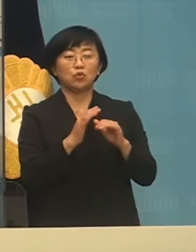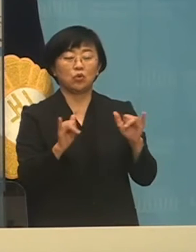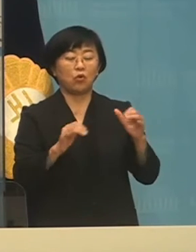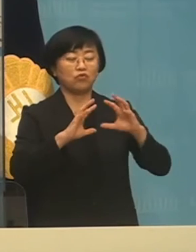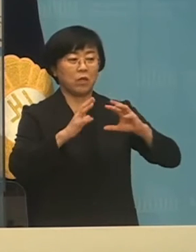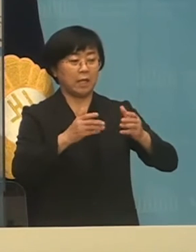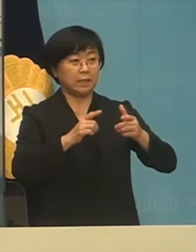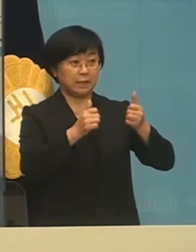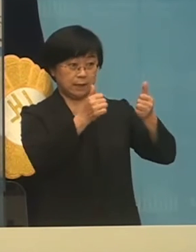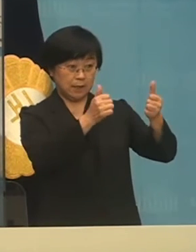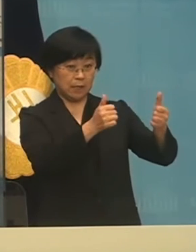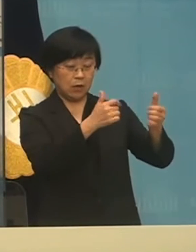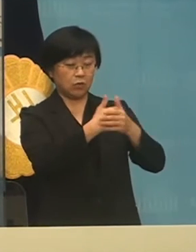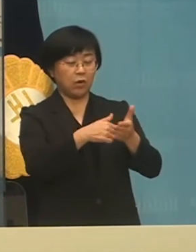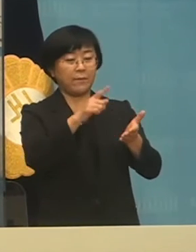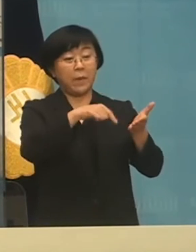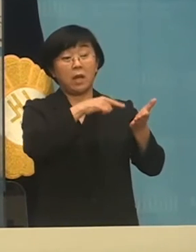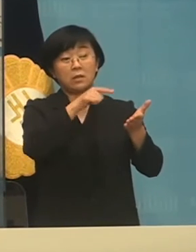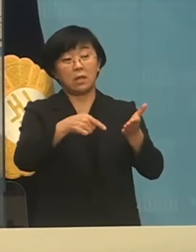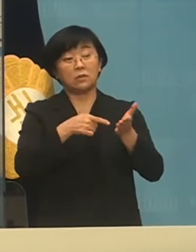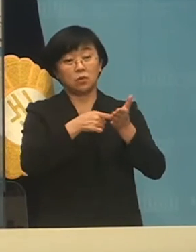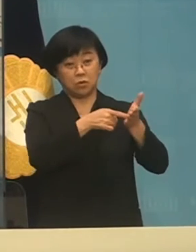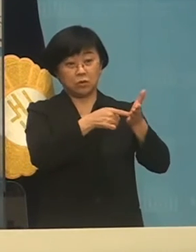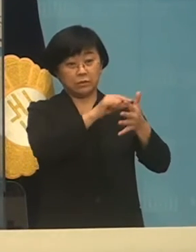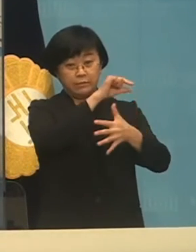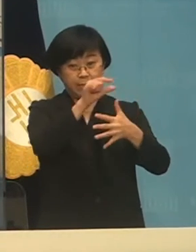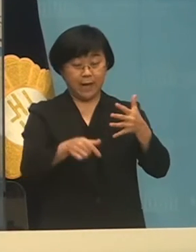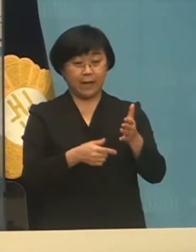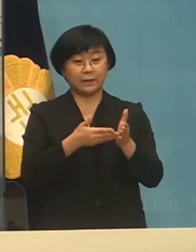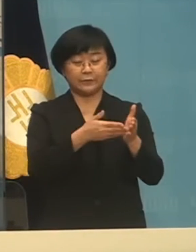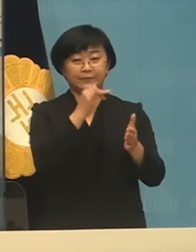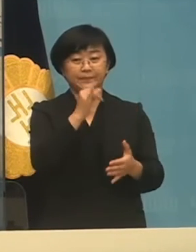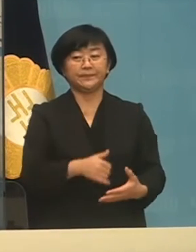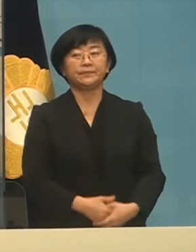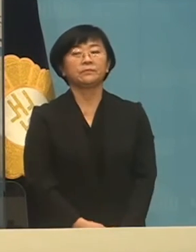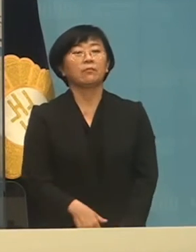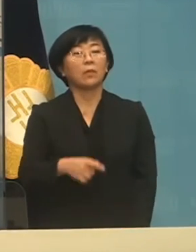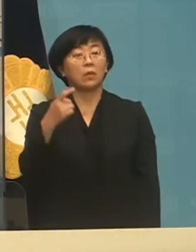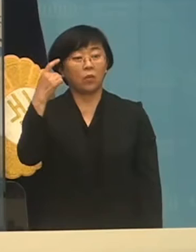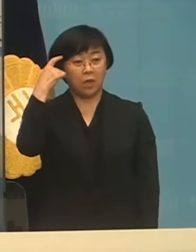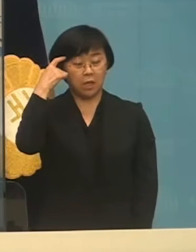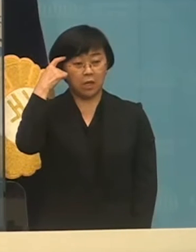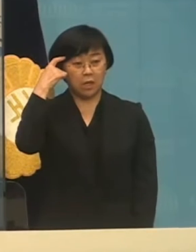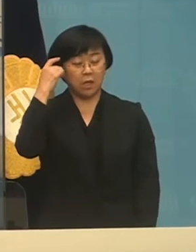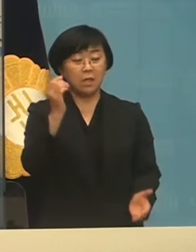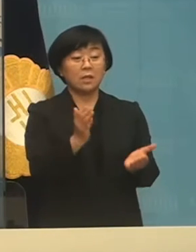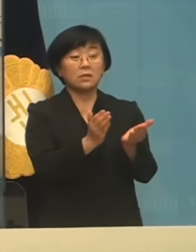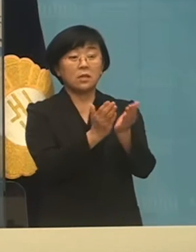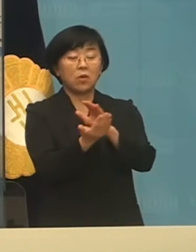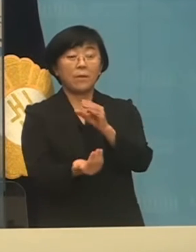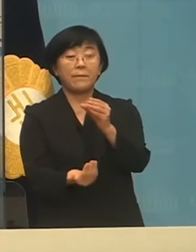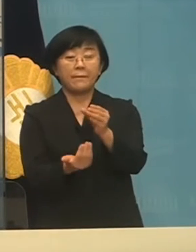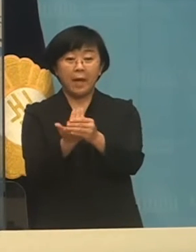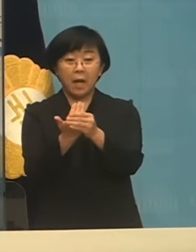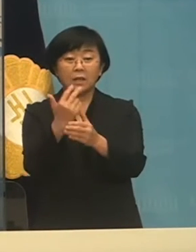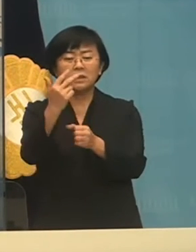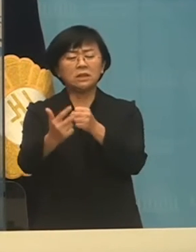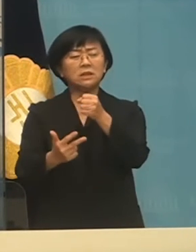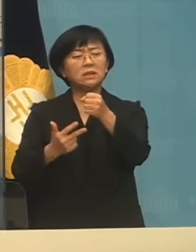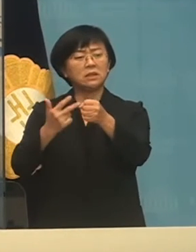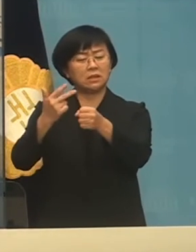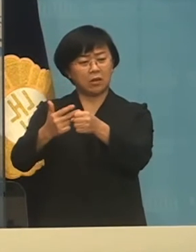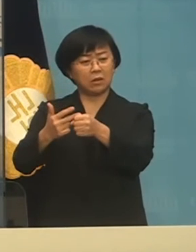국가를 상대로 배상소송을 제기하기로 했습니다. 왜 세월호 참사가 난 지